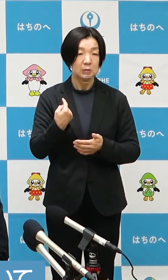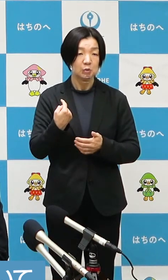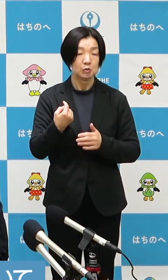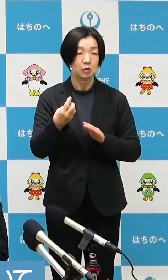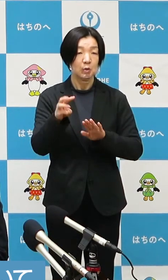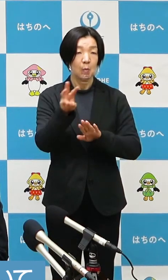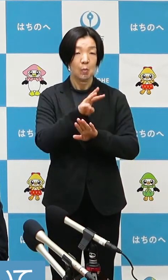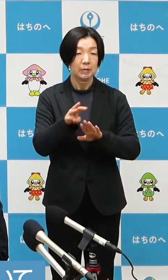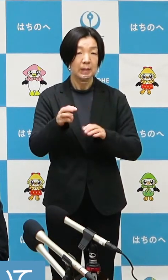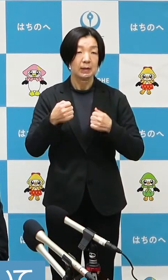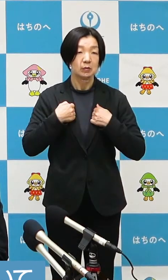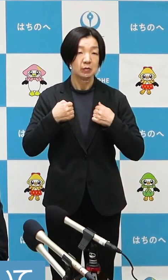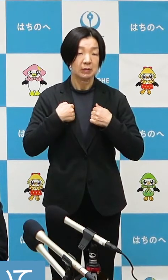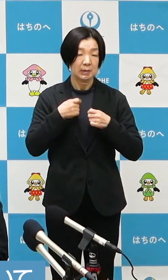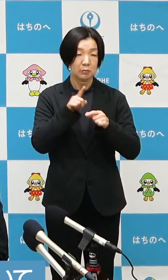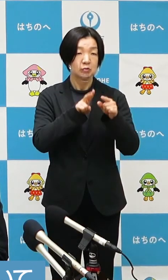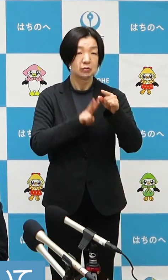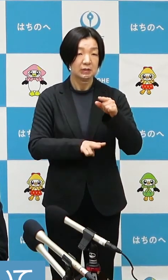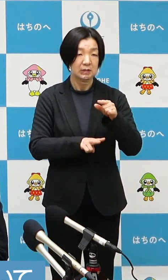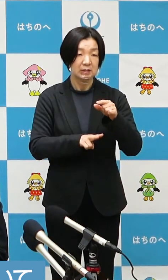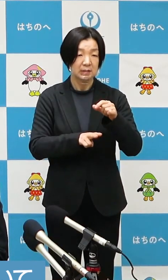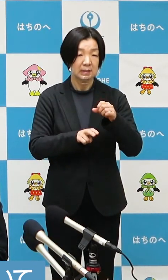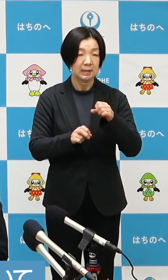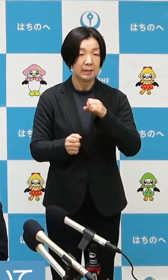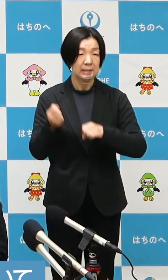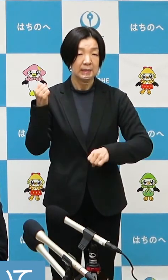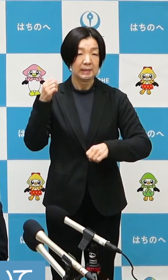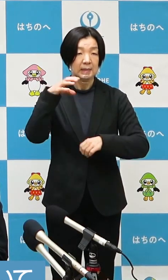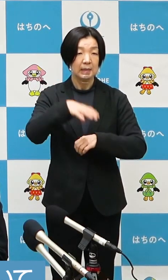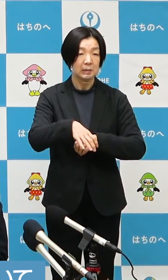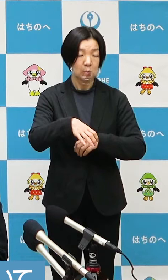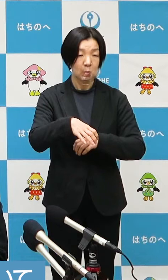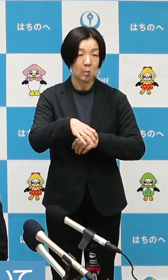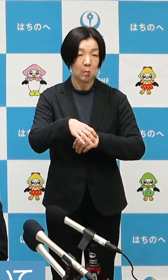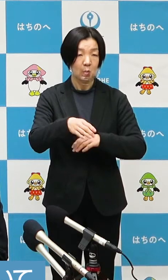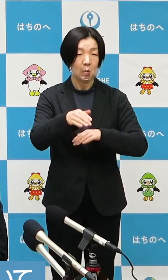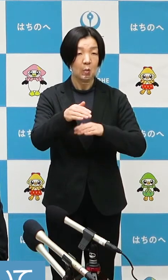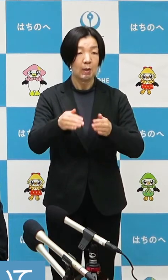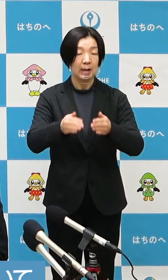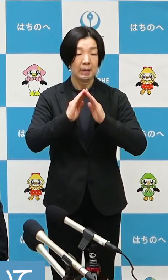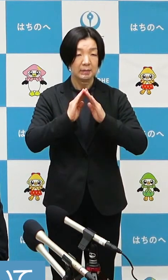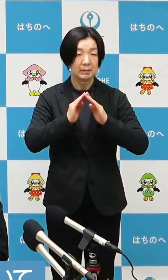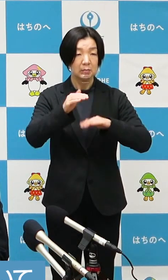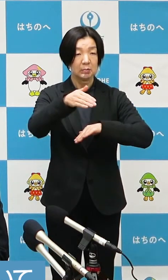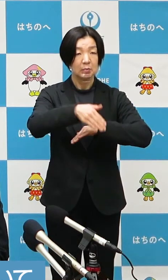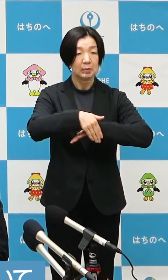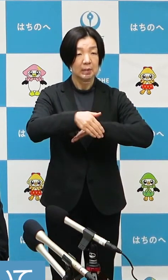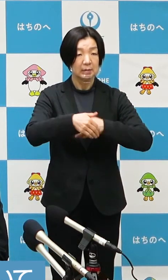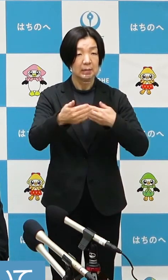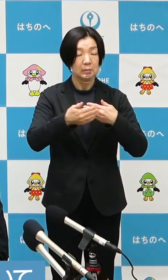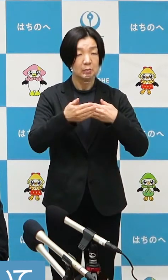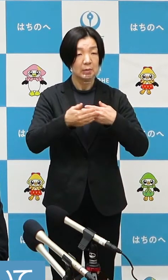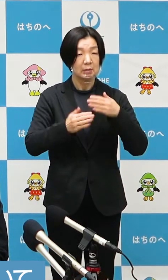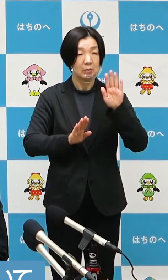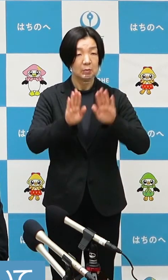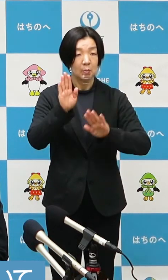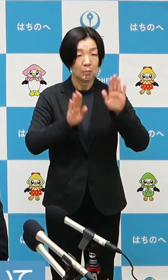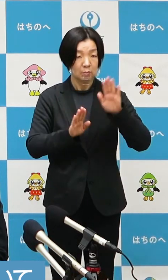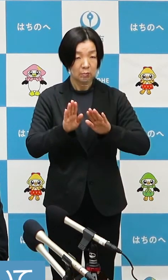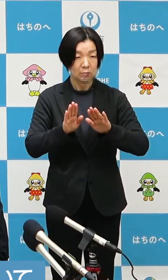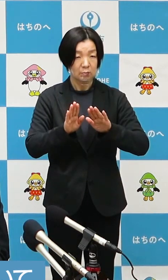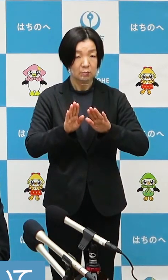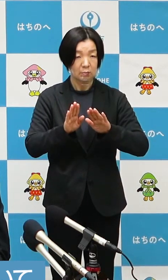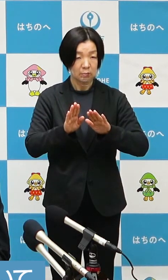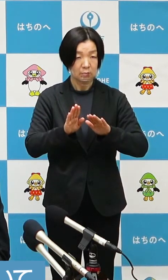コロナ化における避難所開設受付訓練の様子を紹介し災害が起き